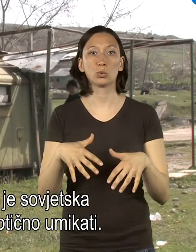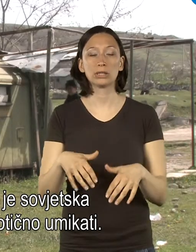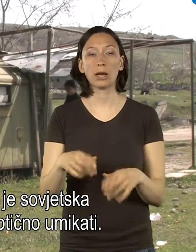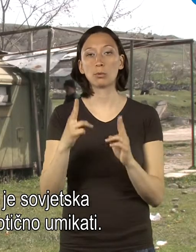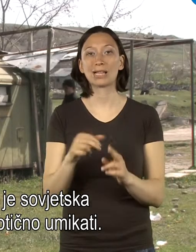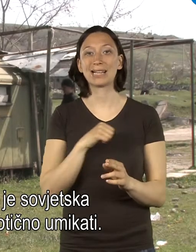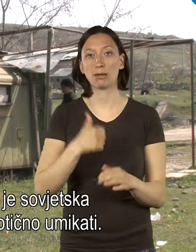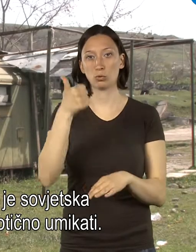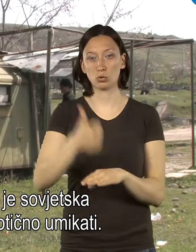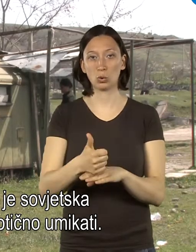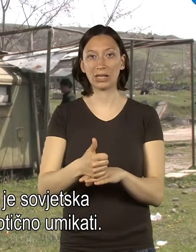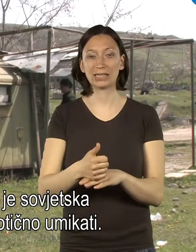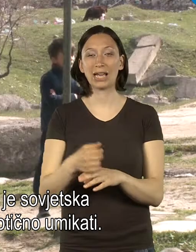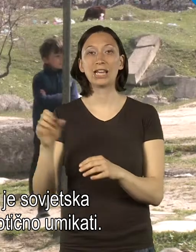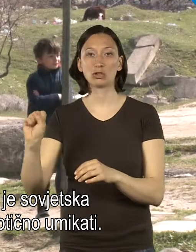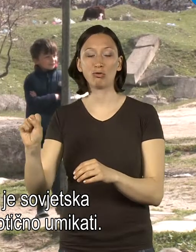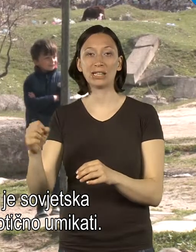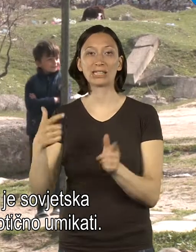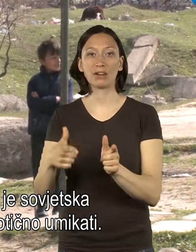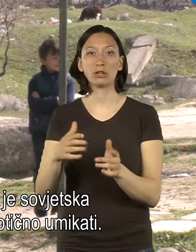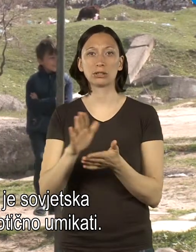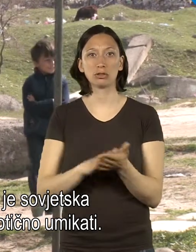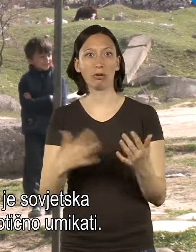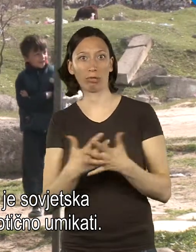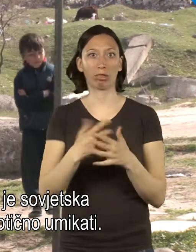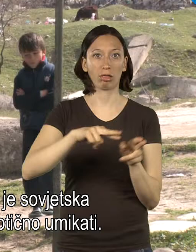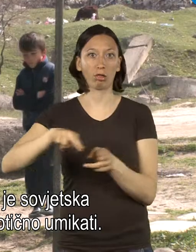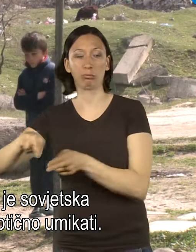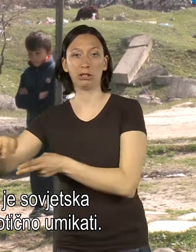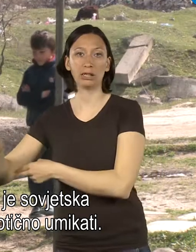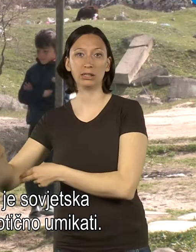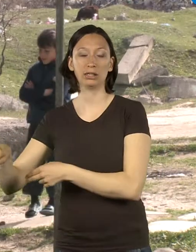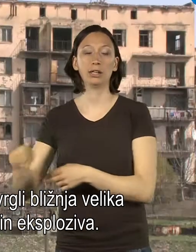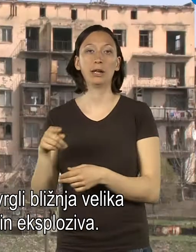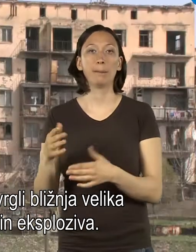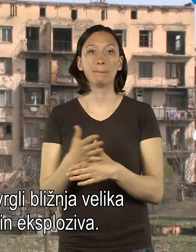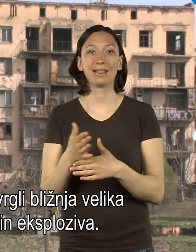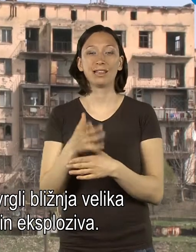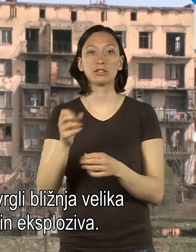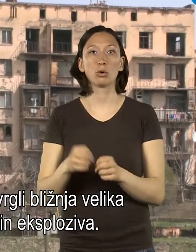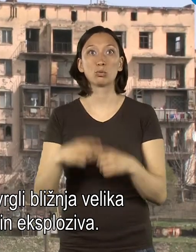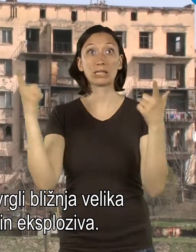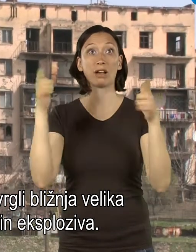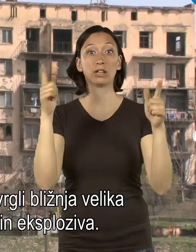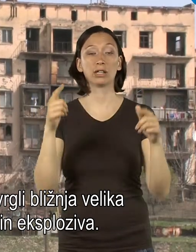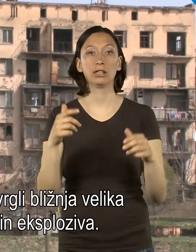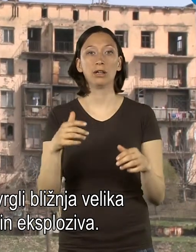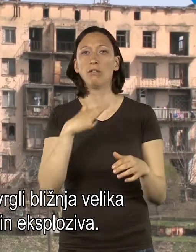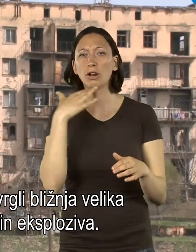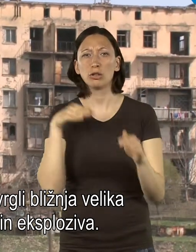samostojna, se je sovjetska vojska začela kaotično umikati. Predtem so v zrak vrgli bližnja velika skladišča